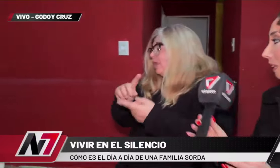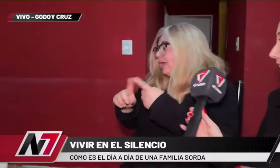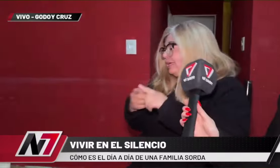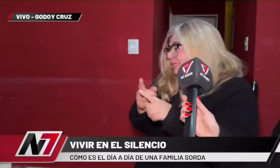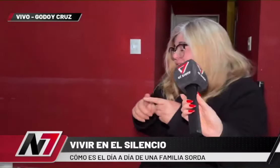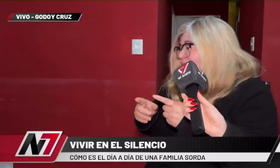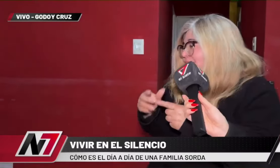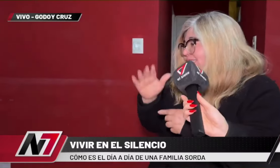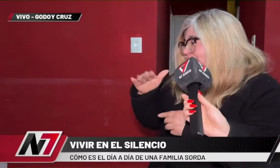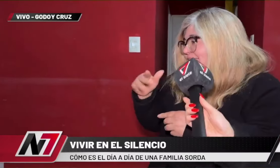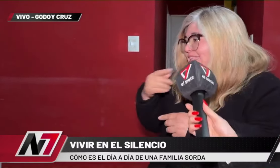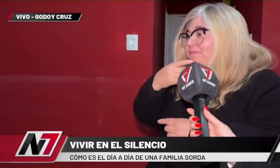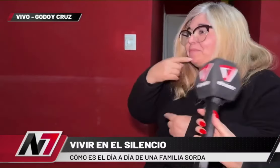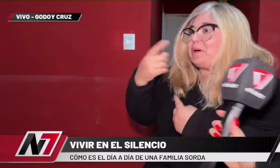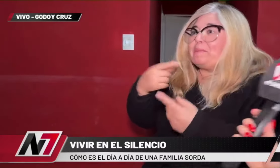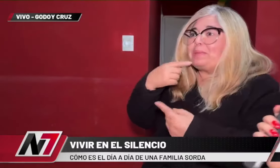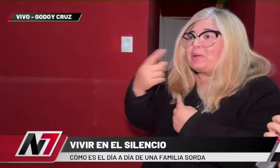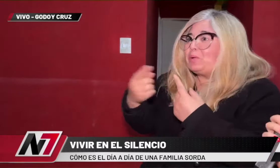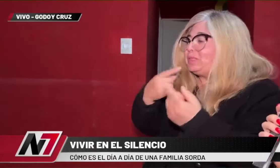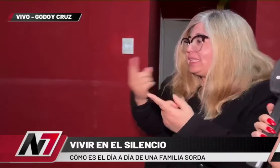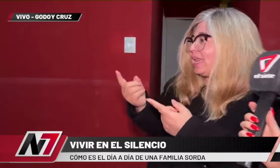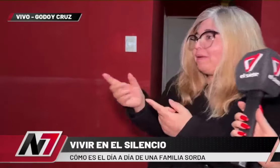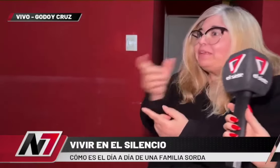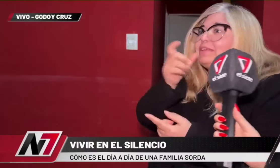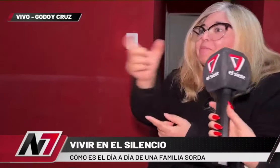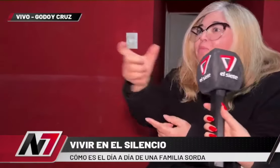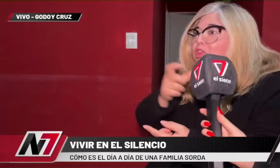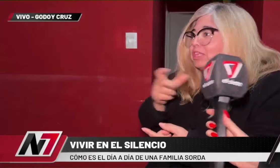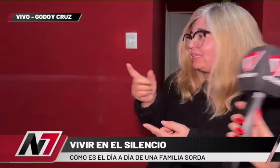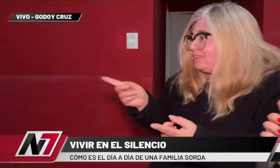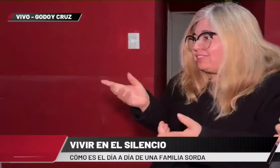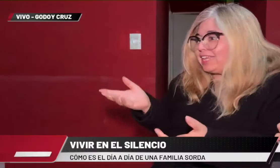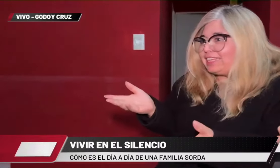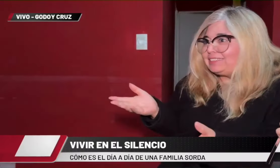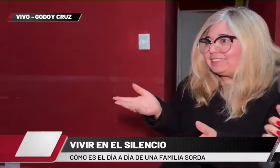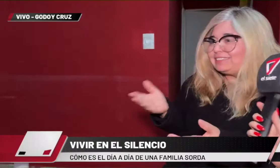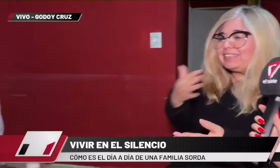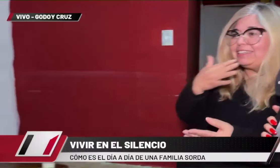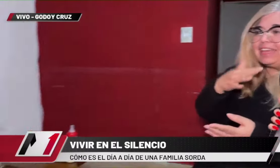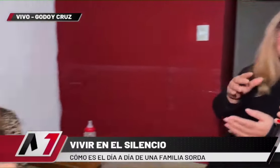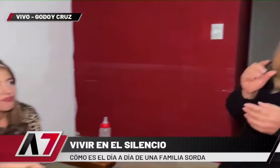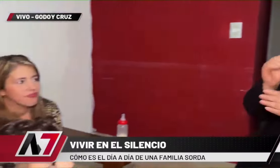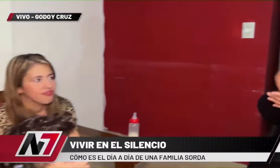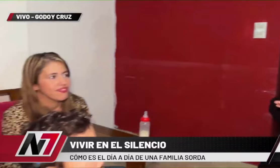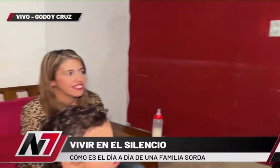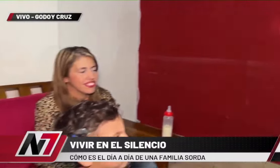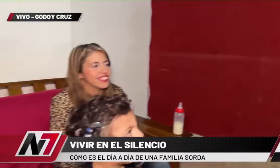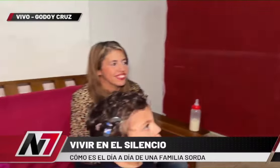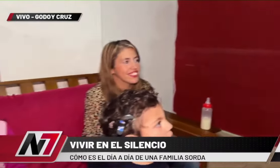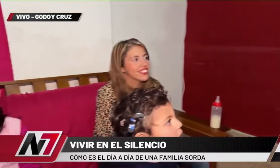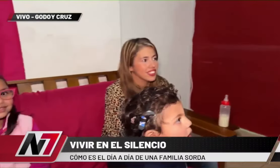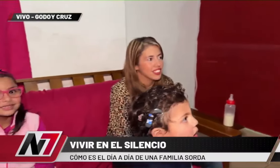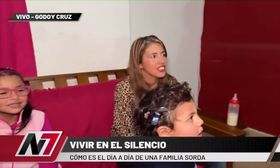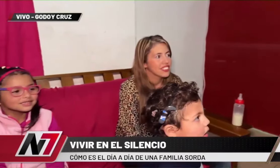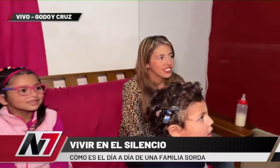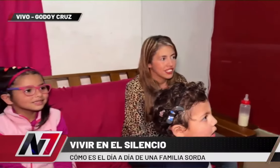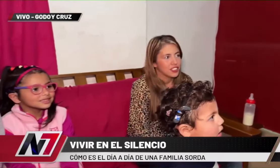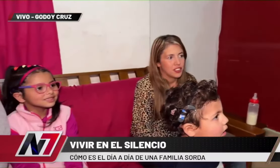intérprete. A ver qué nos dicen ellos. Ustedes entenderán que hay que esperar a que Claro, totalmente. se haga